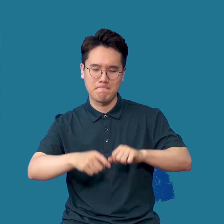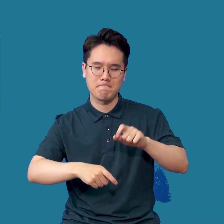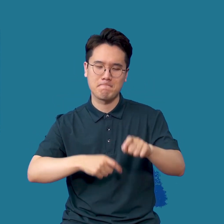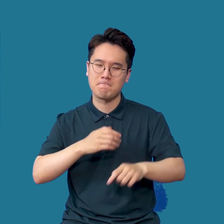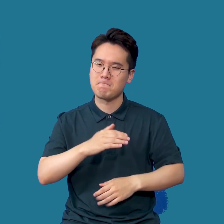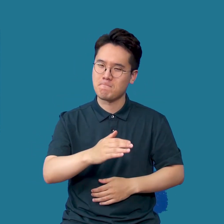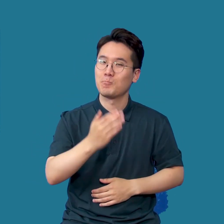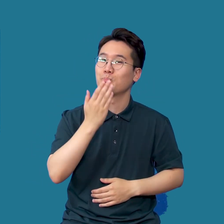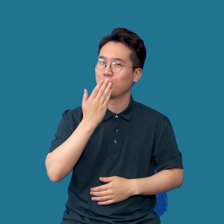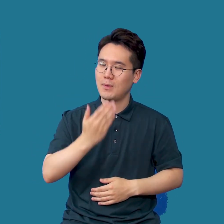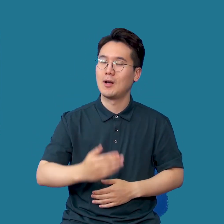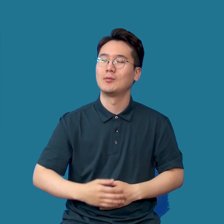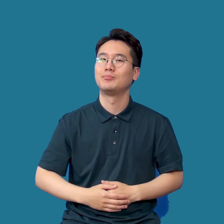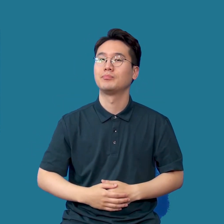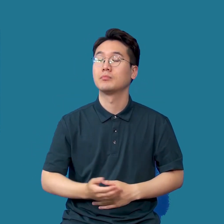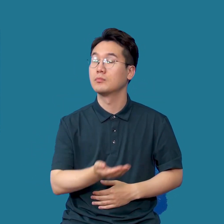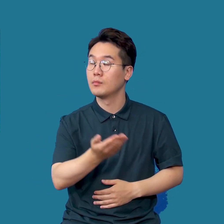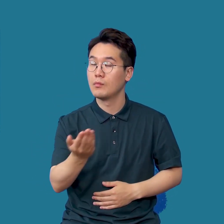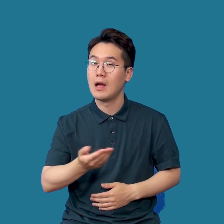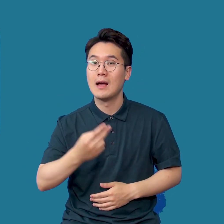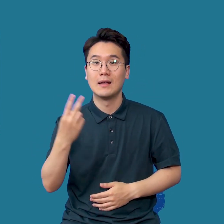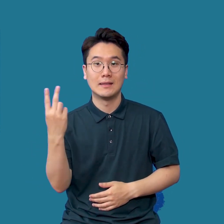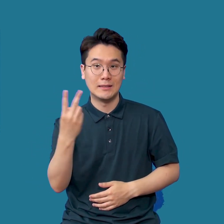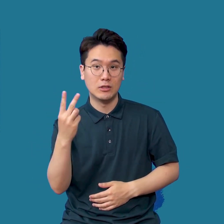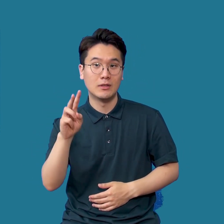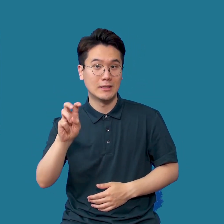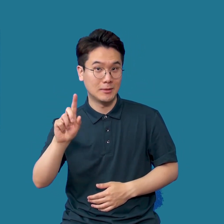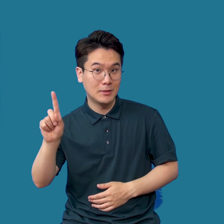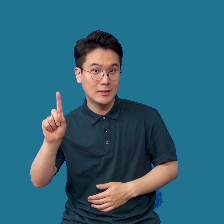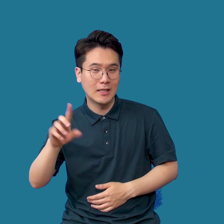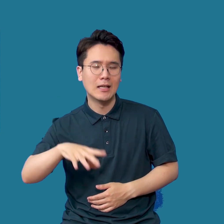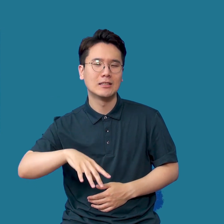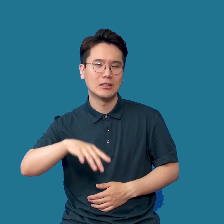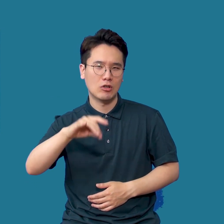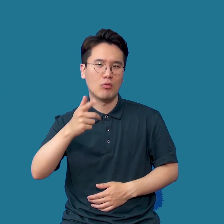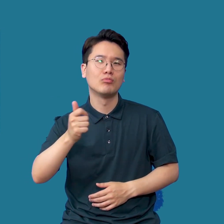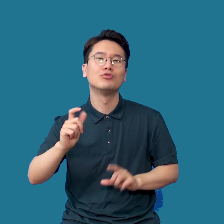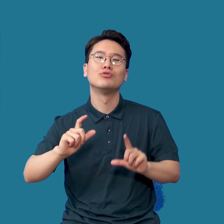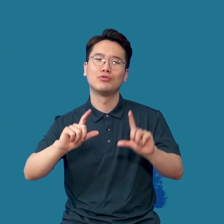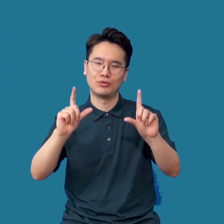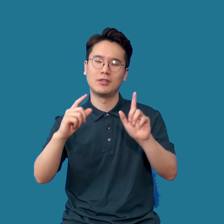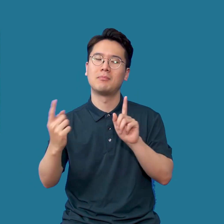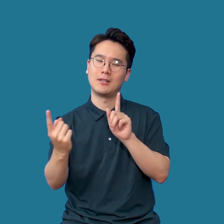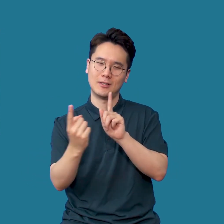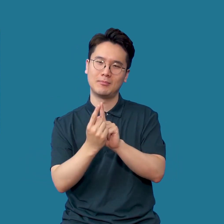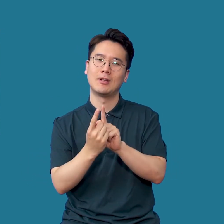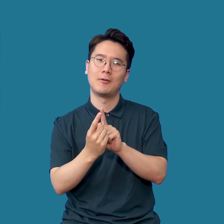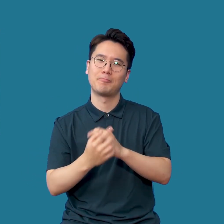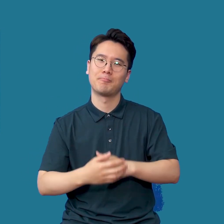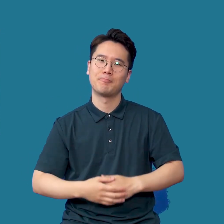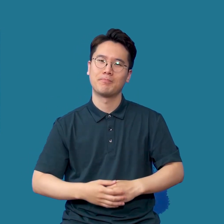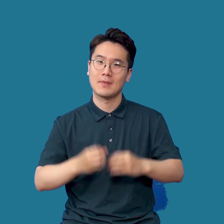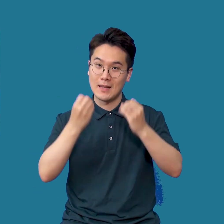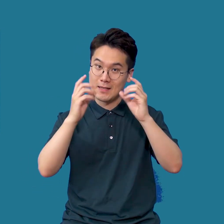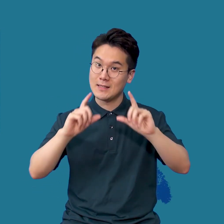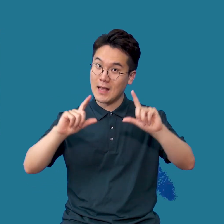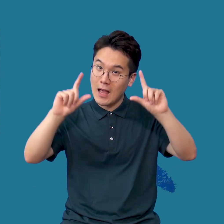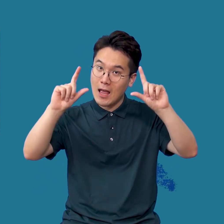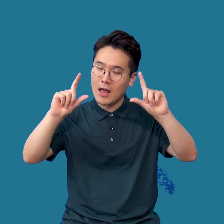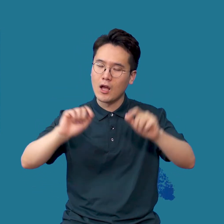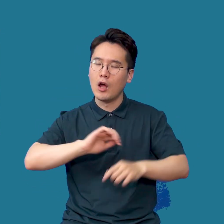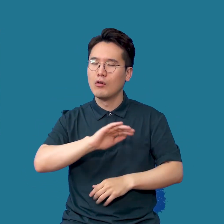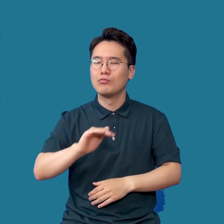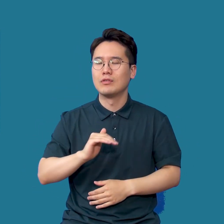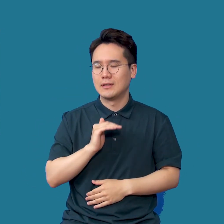성도 여러분, 2021년 첫 주일을 맞았습니다. 새해에 무엇이 우리를 기다리고